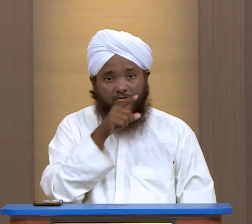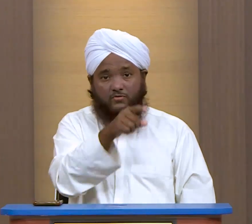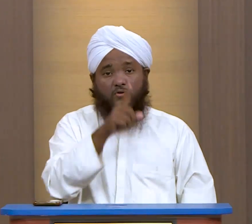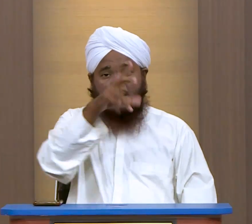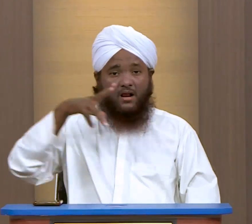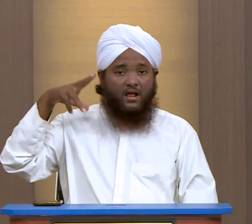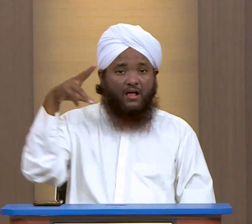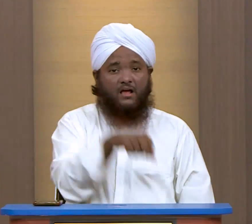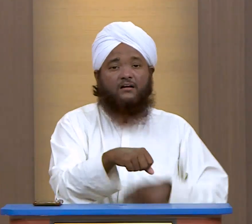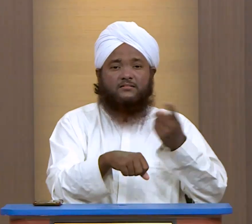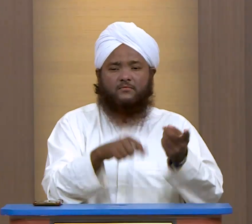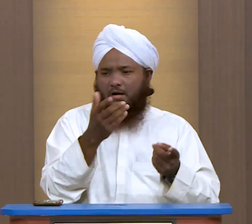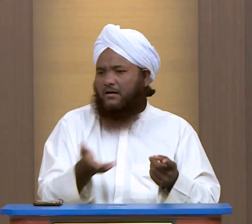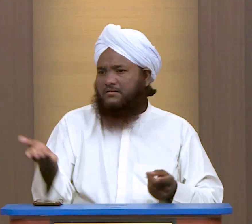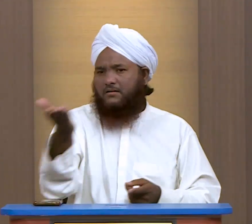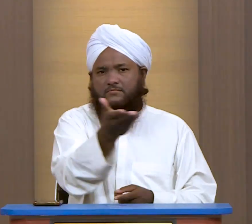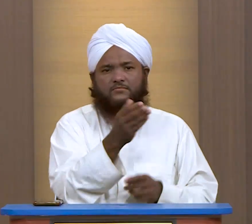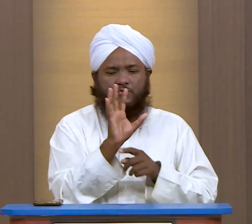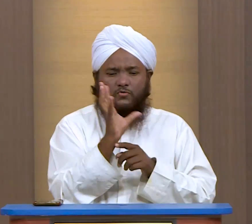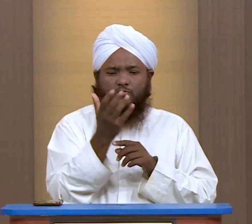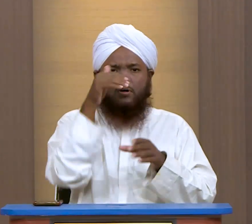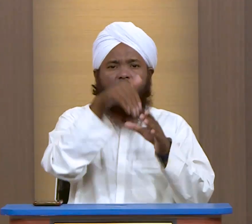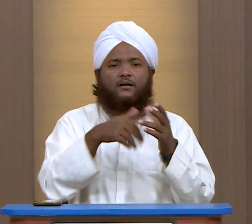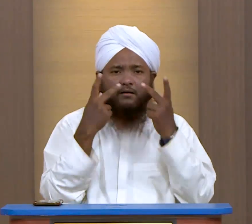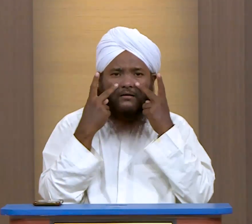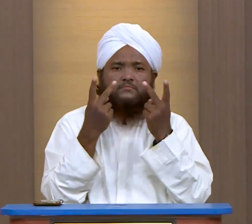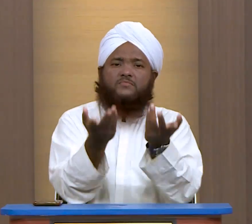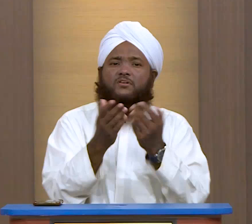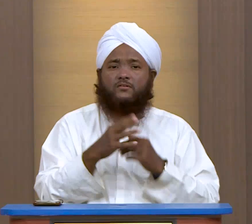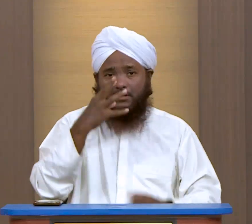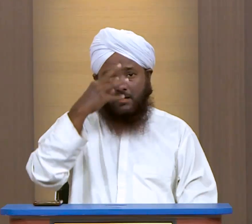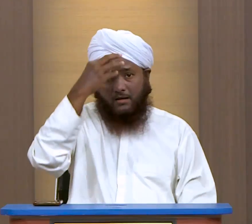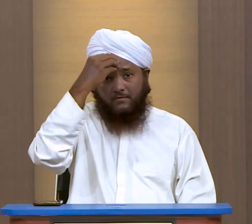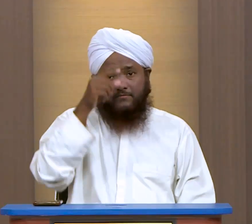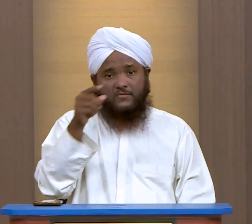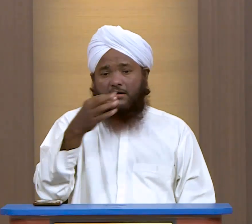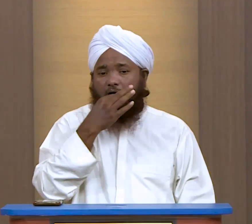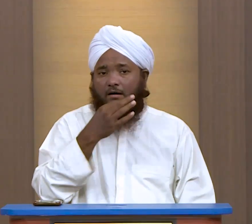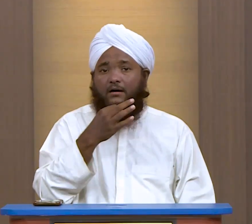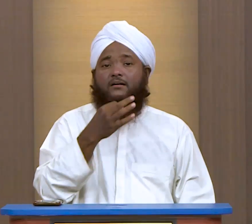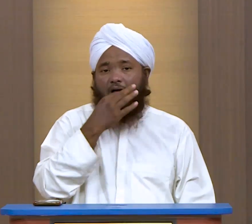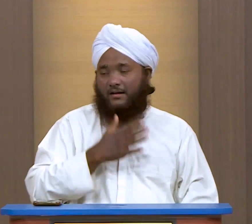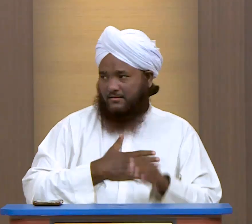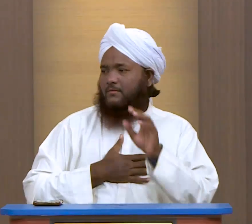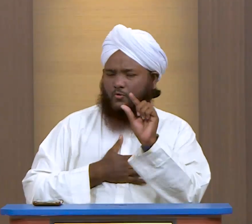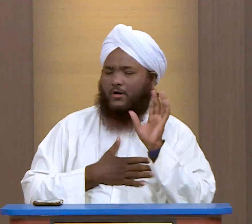ہمارے معاشرے میں عموماً والدہ کو تو پھر کسی قدر اہمیت دی جاتی ہے، مگر بدقسمتی سے والد صاحب